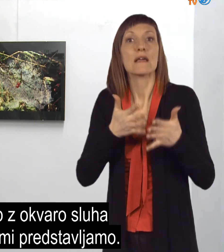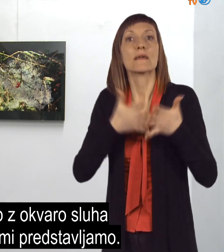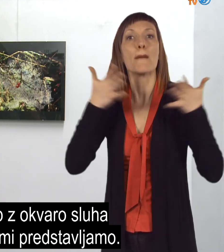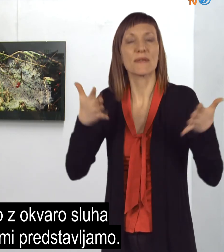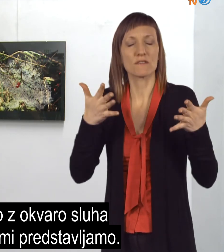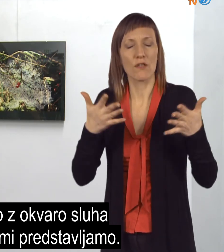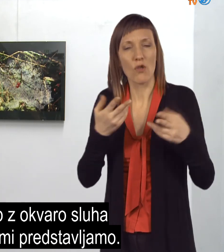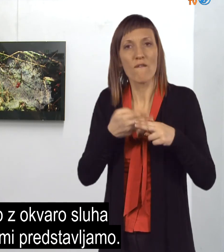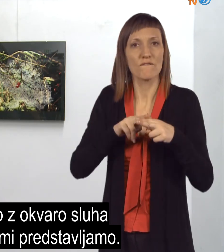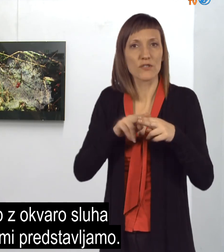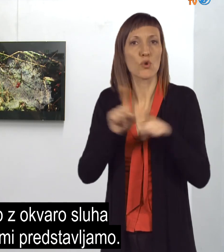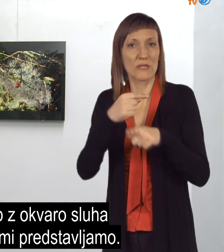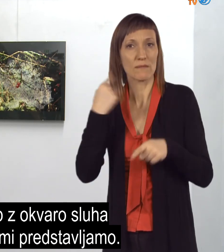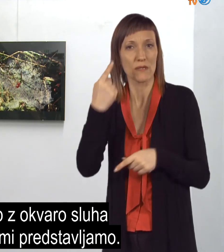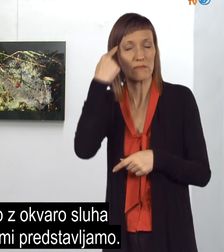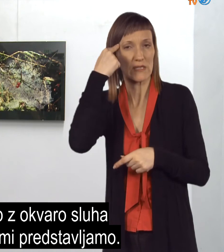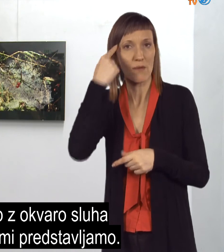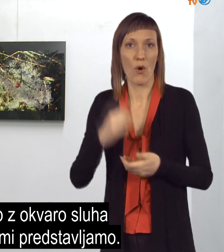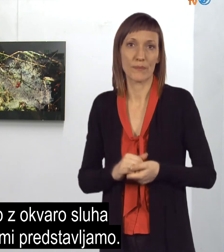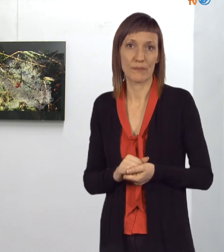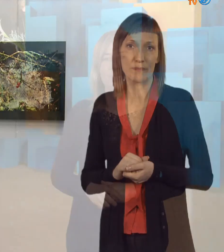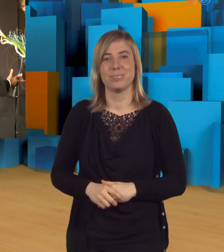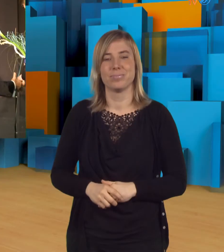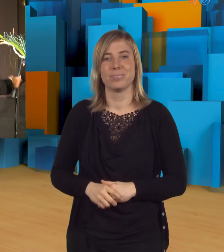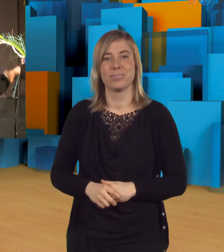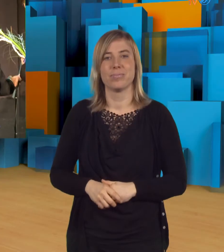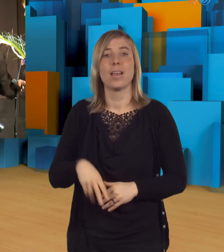družbi bistveno večje, kot si mi predstavljamo.